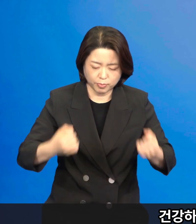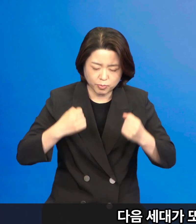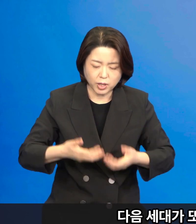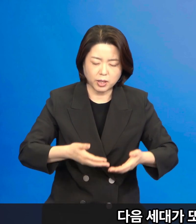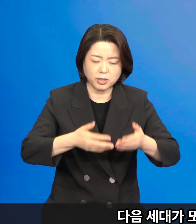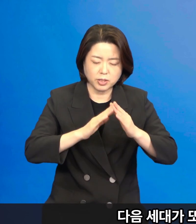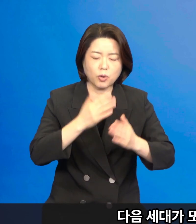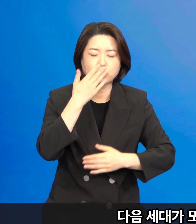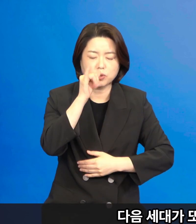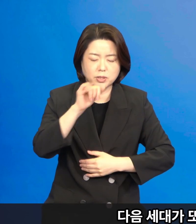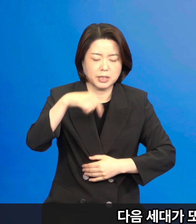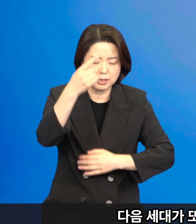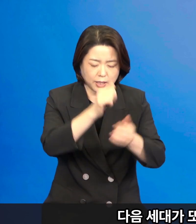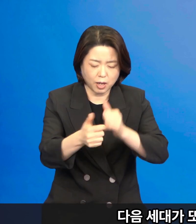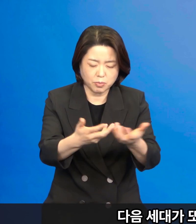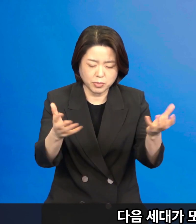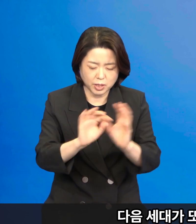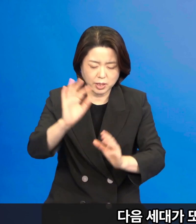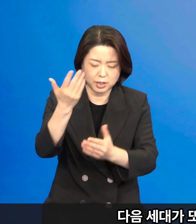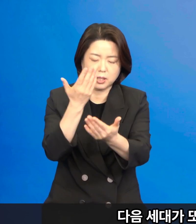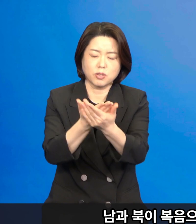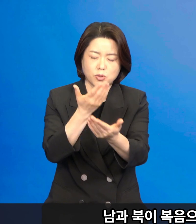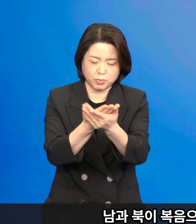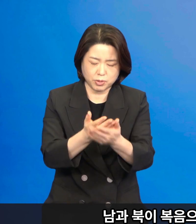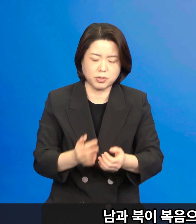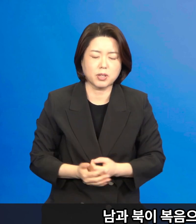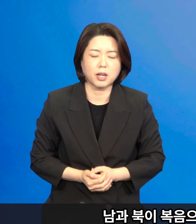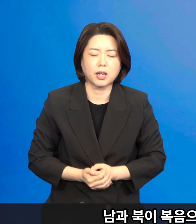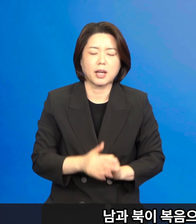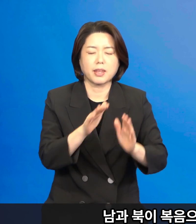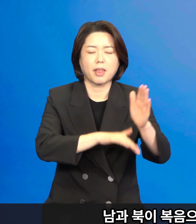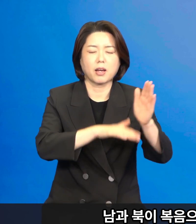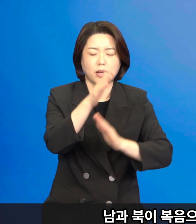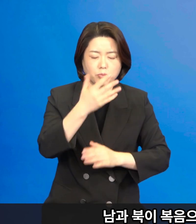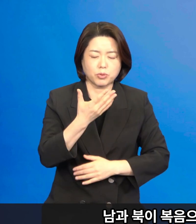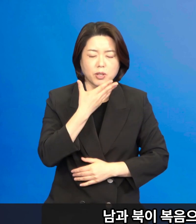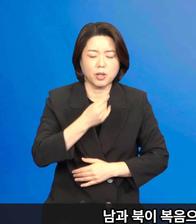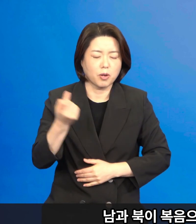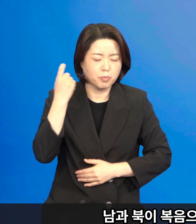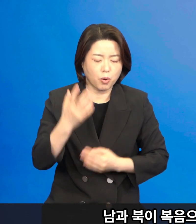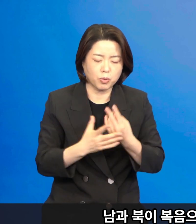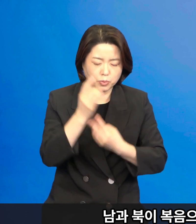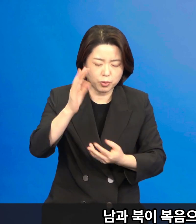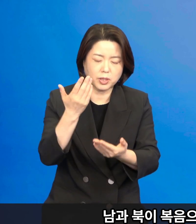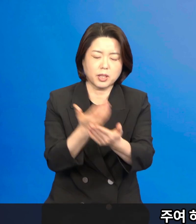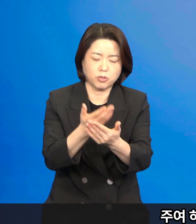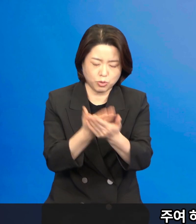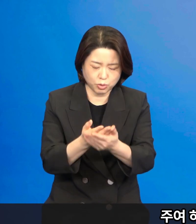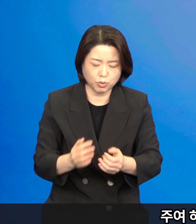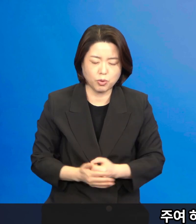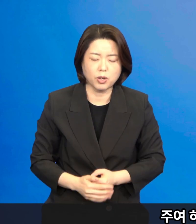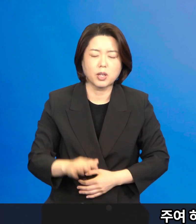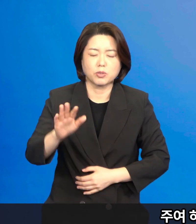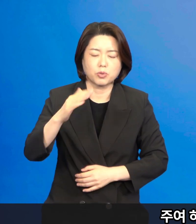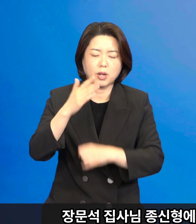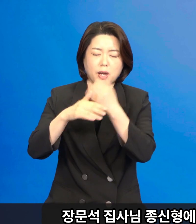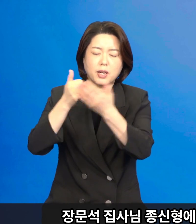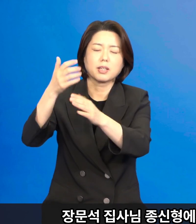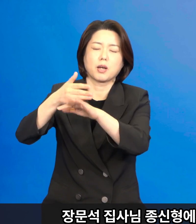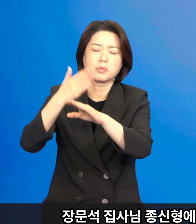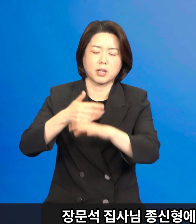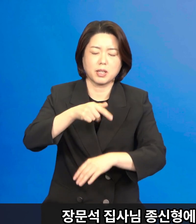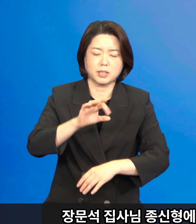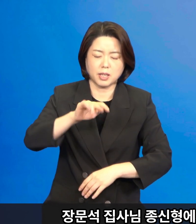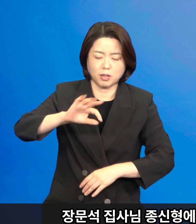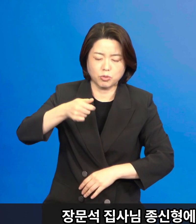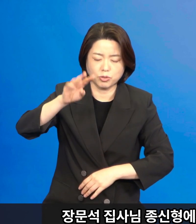있는 다음 세대가 또한 되게 하여 주시옵소서. 남과 북이 복음으로 통일게 되게 하여 주시고 주여 하나님 감사합니다.